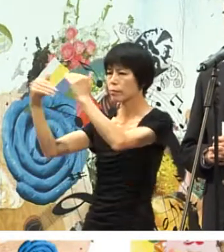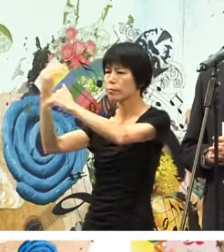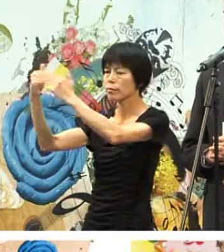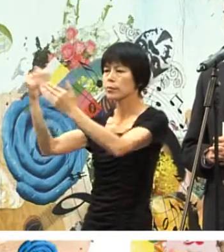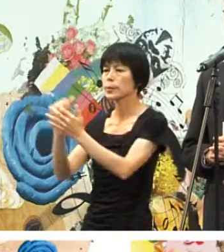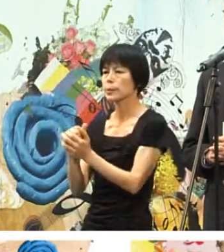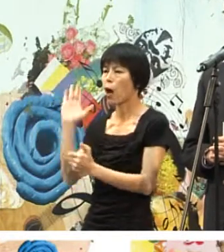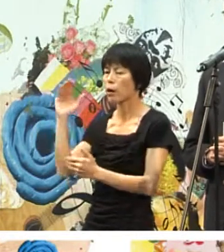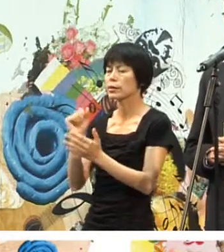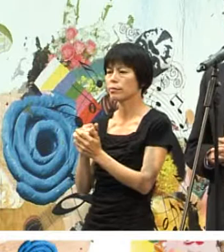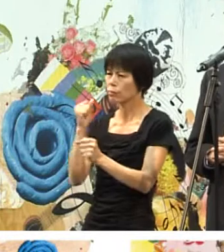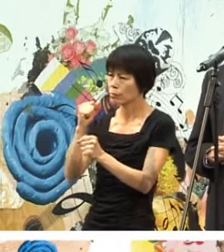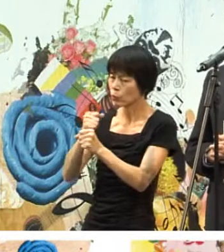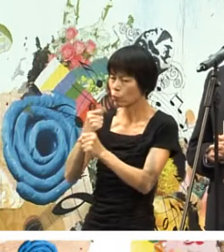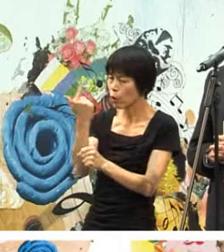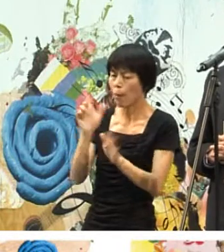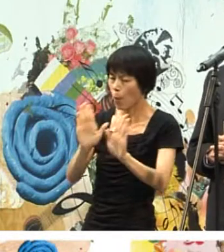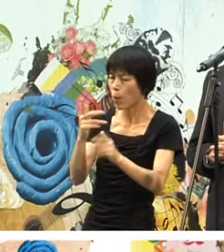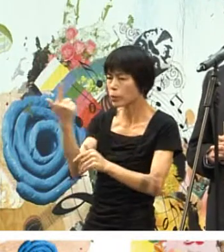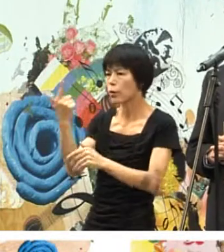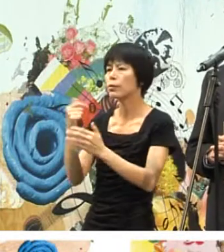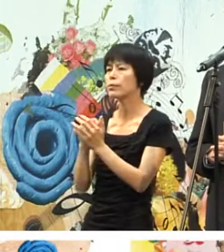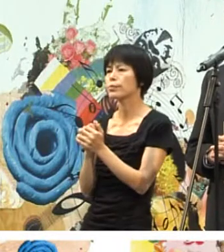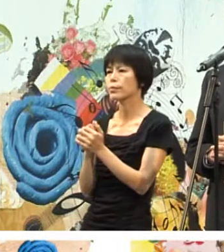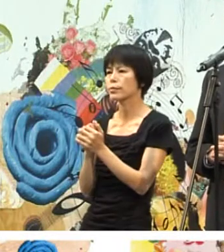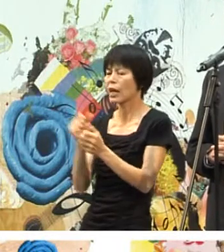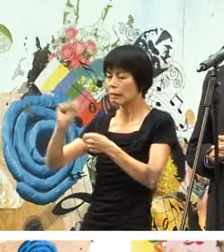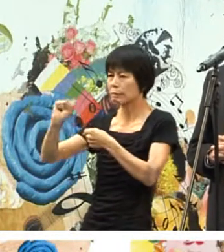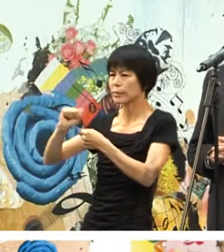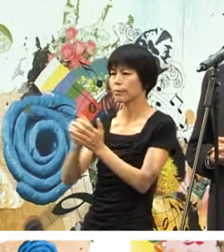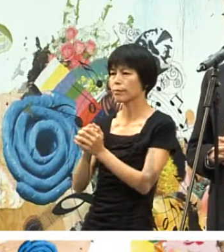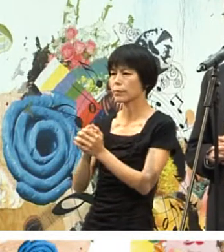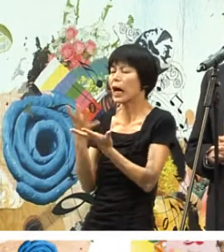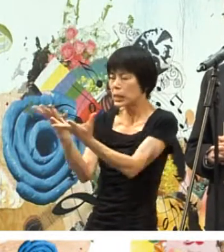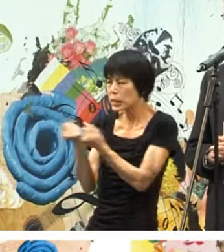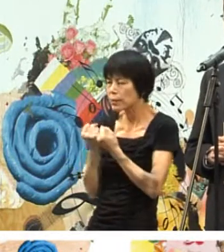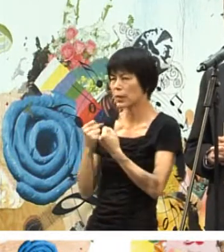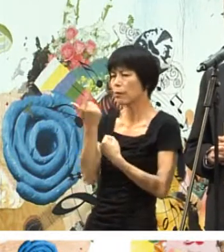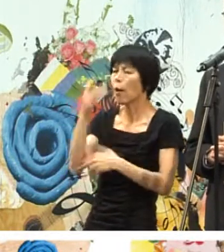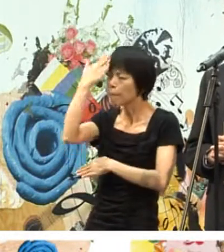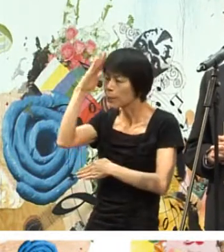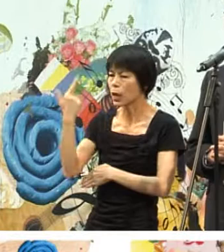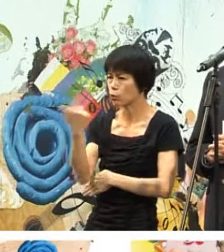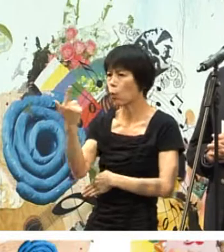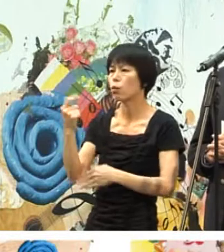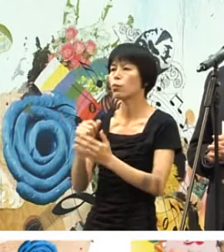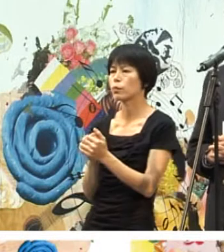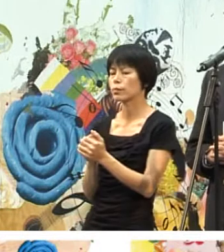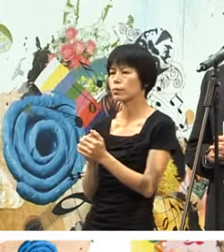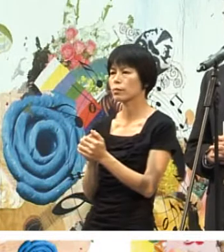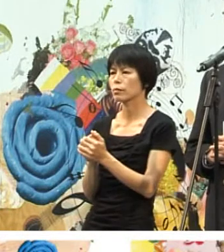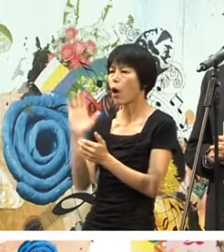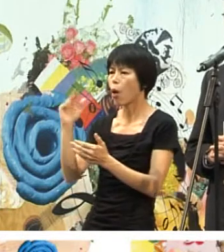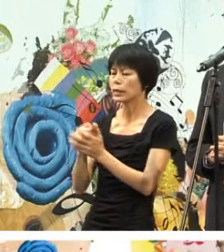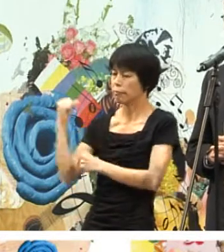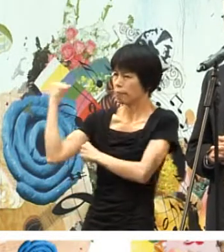們都是能夠是做多一點，我們都是能夠是更加的包容多一點，理解多一點，我們更加能